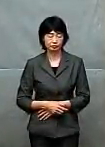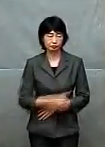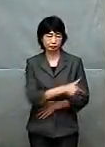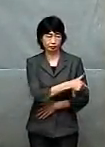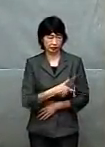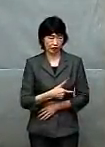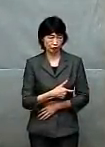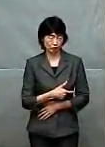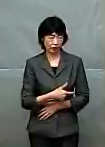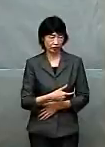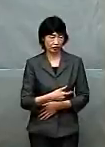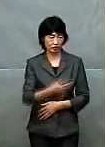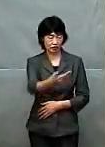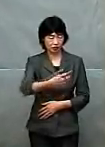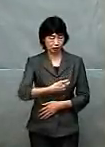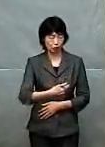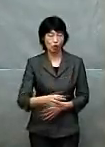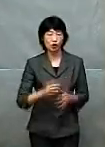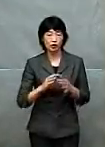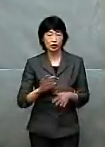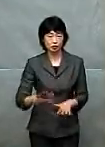さん。